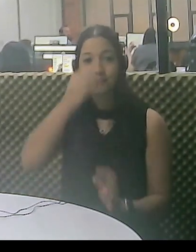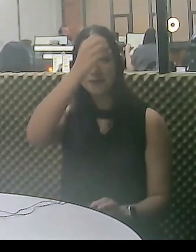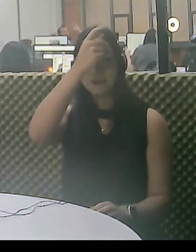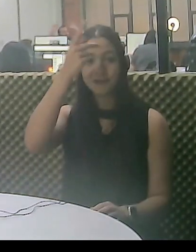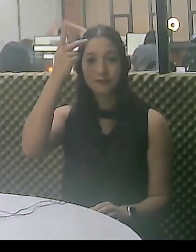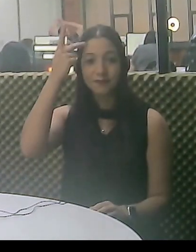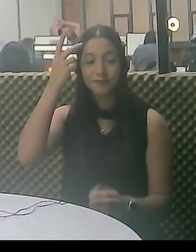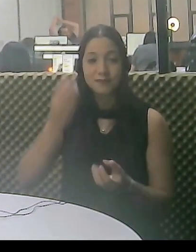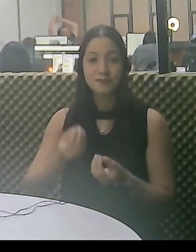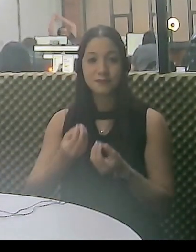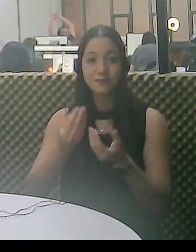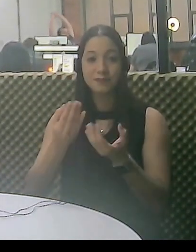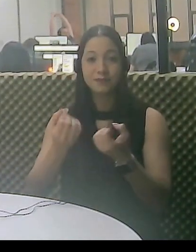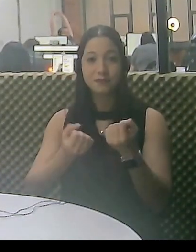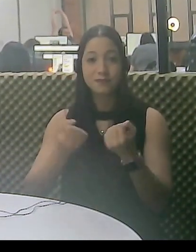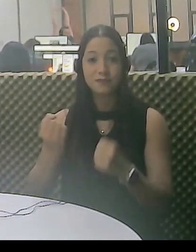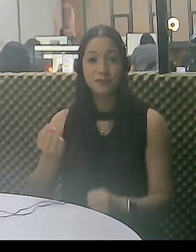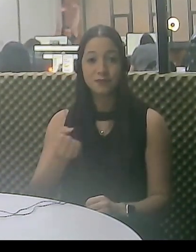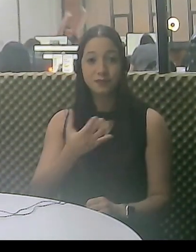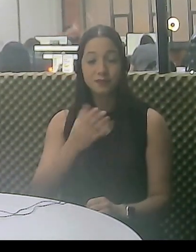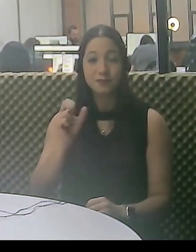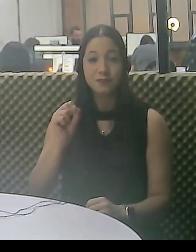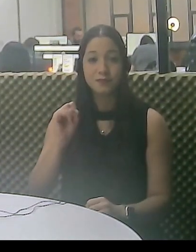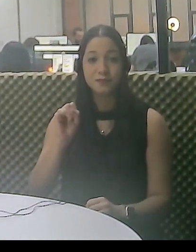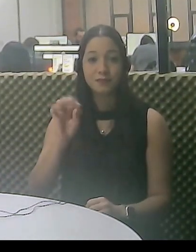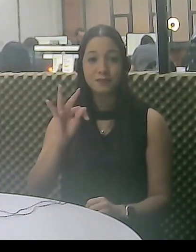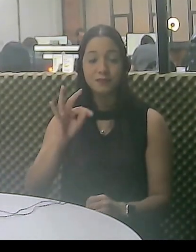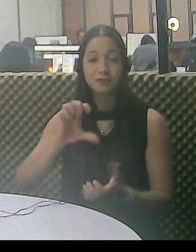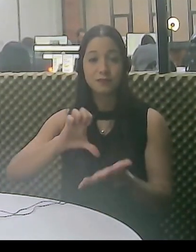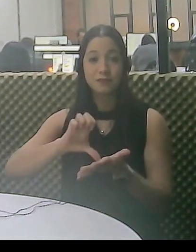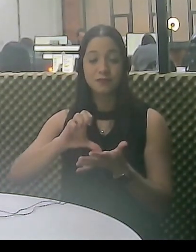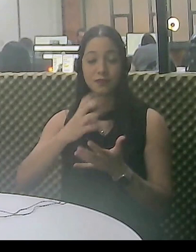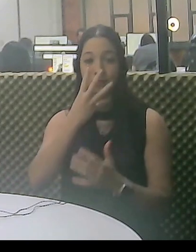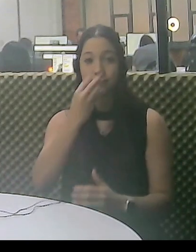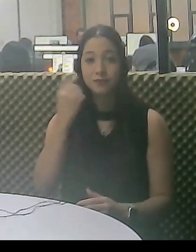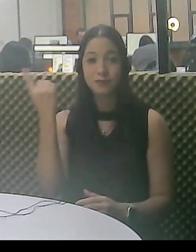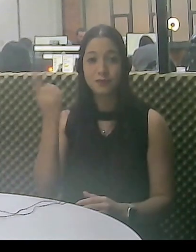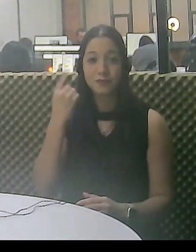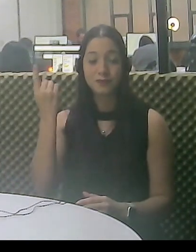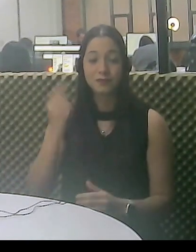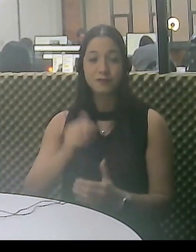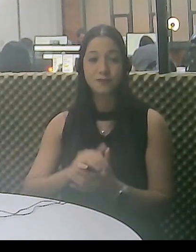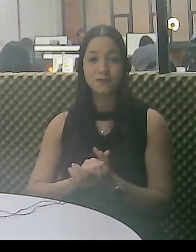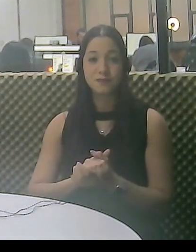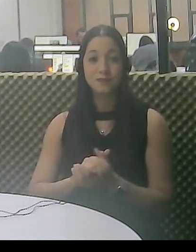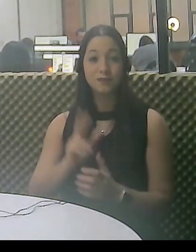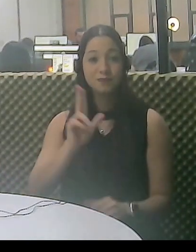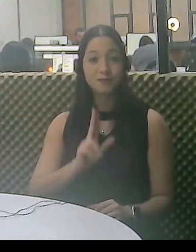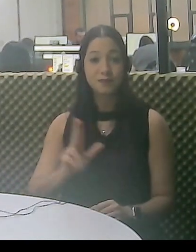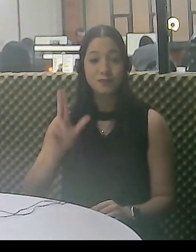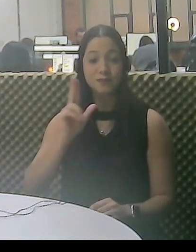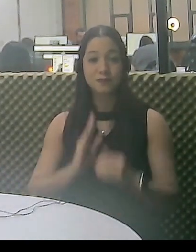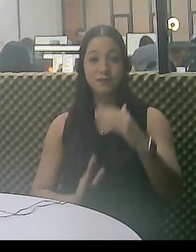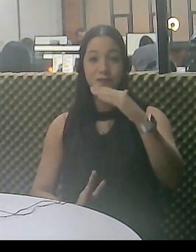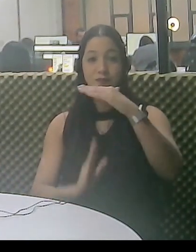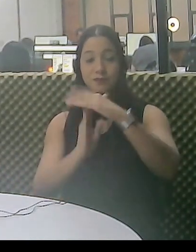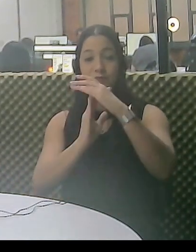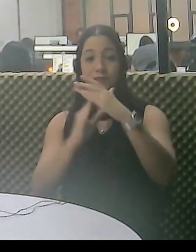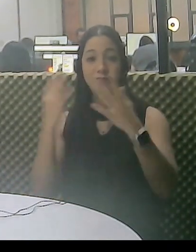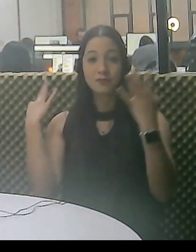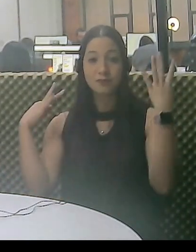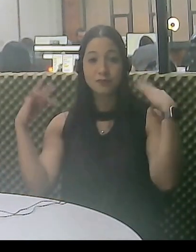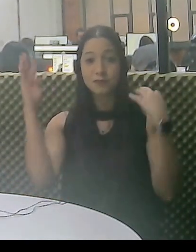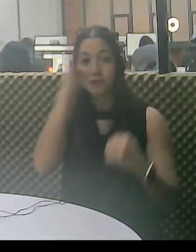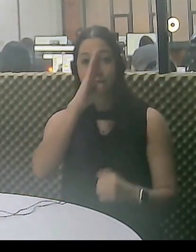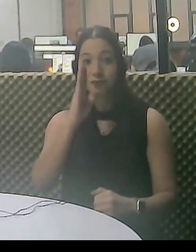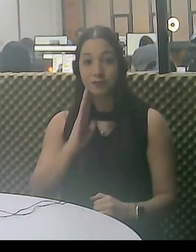Prefeitura entrega novos veículos para a SIAT e Central de Ambulâncias. Uberlândia está no topo do mapa do turismo